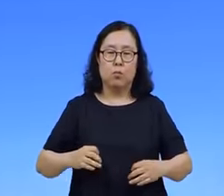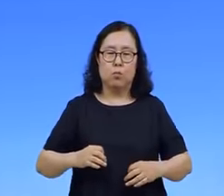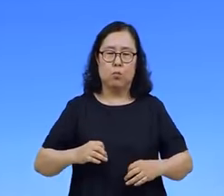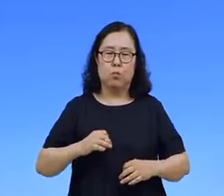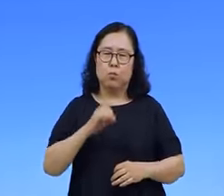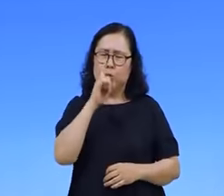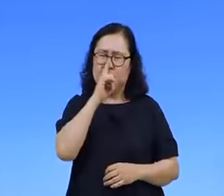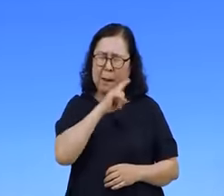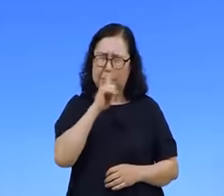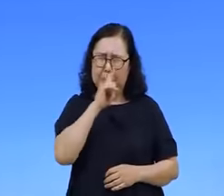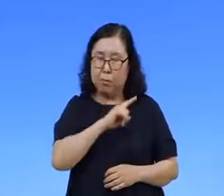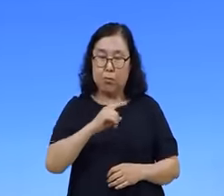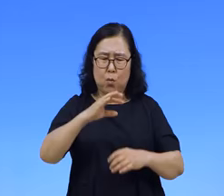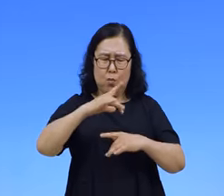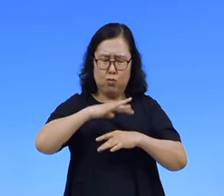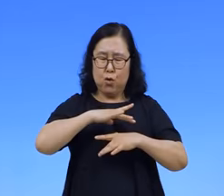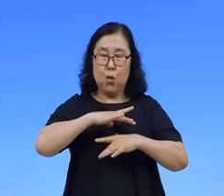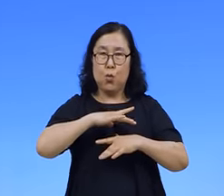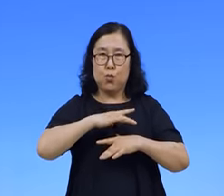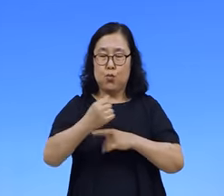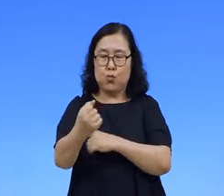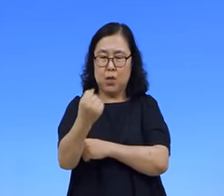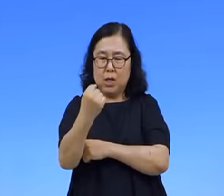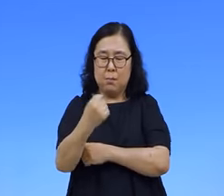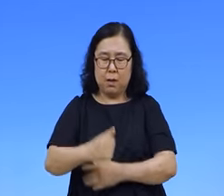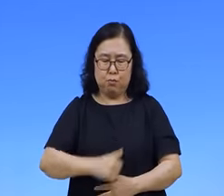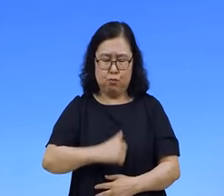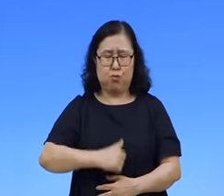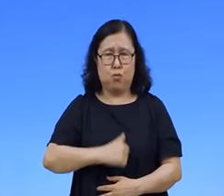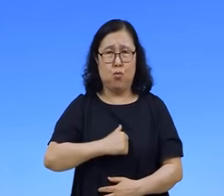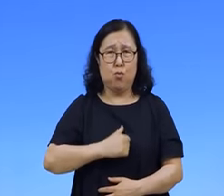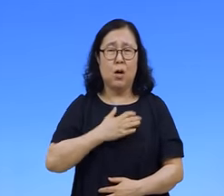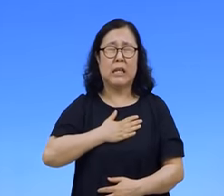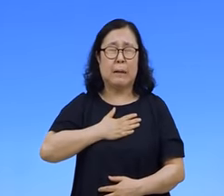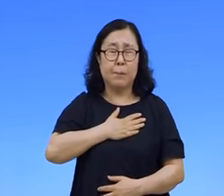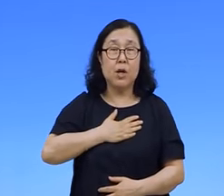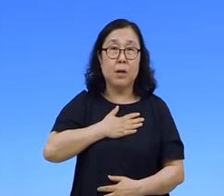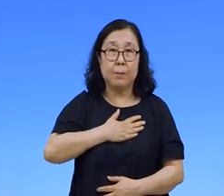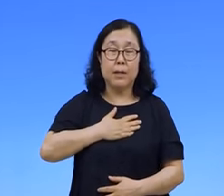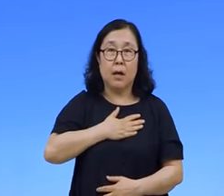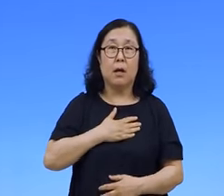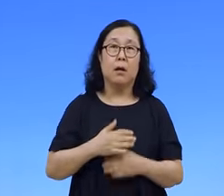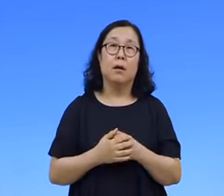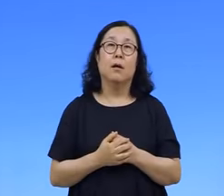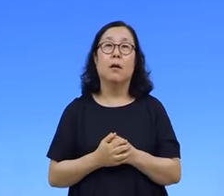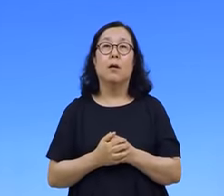무서운 에너지가 바로 이 분노라는 감정의 에너지인데요.